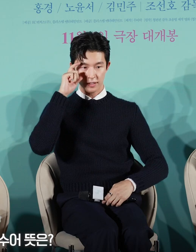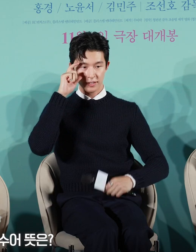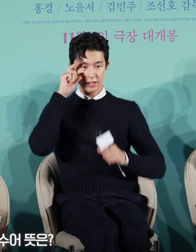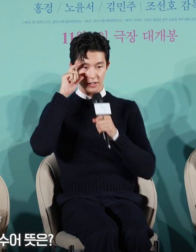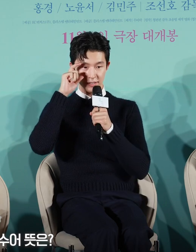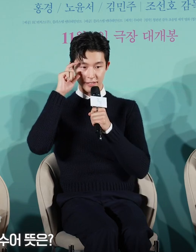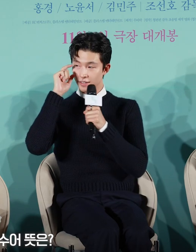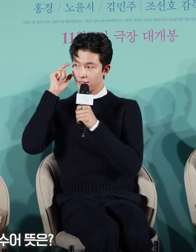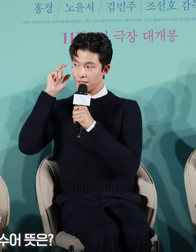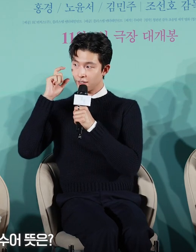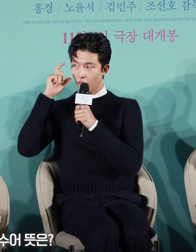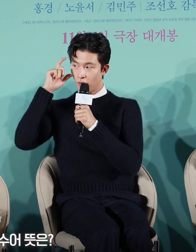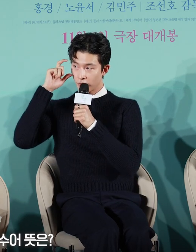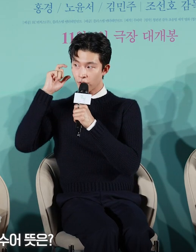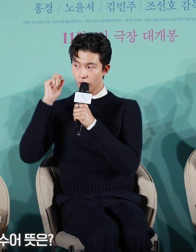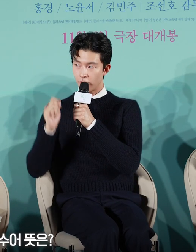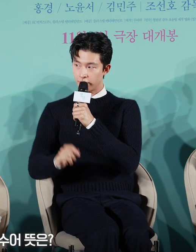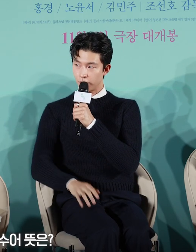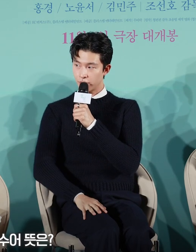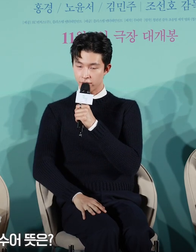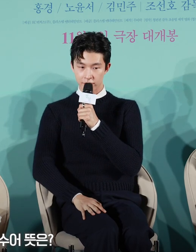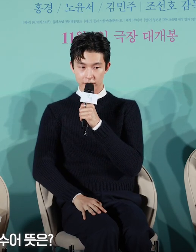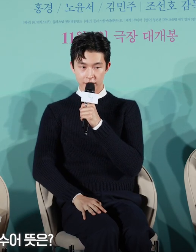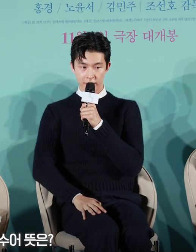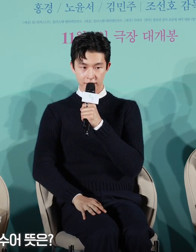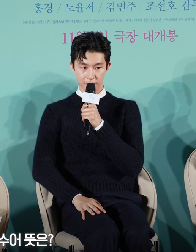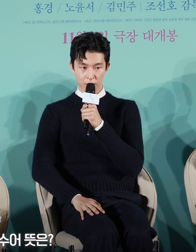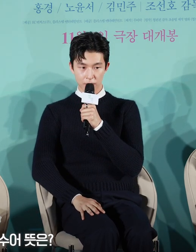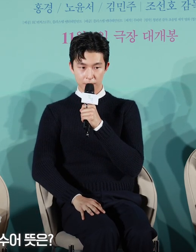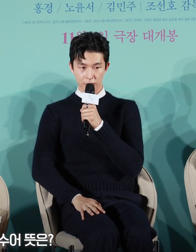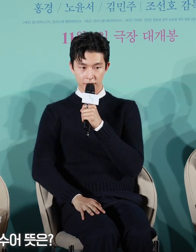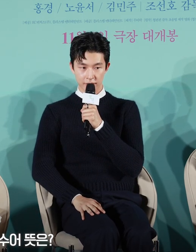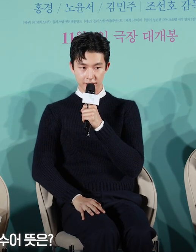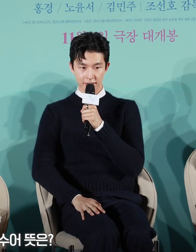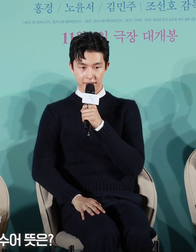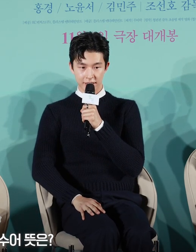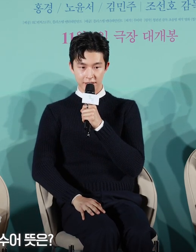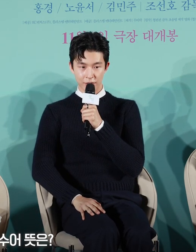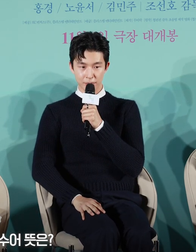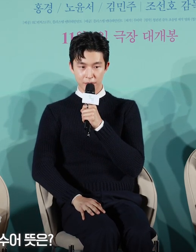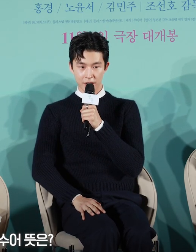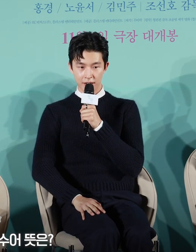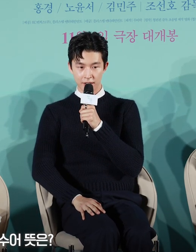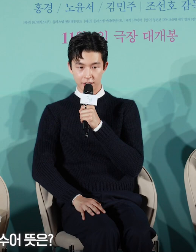기억인가, 역시? 그런 거 같아요. 제가 지금 떠올려 보기를 여름이와